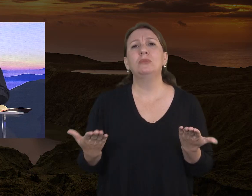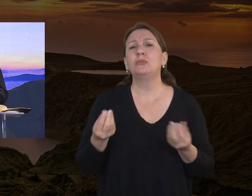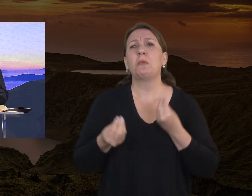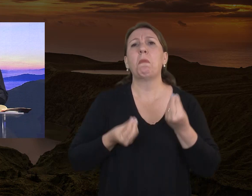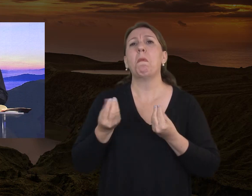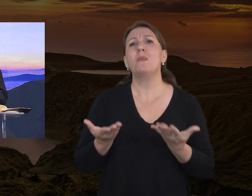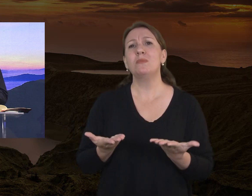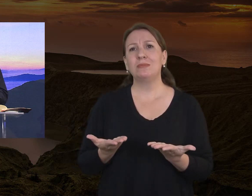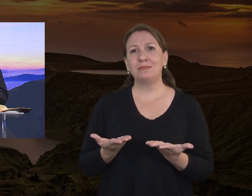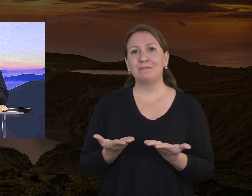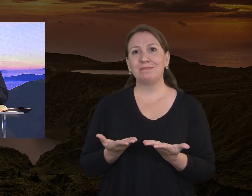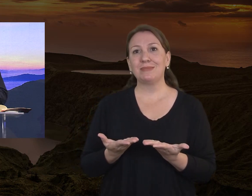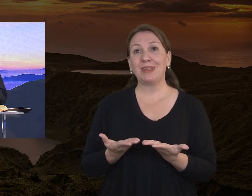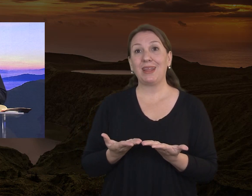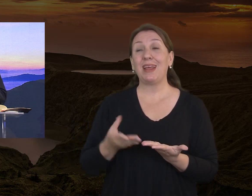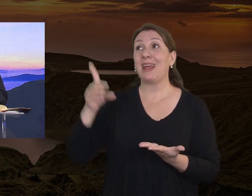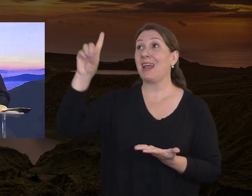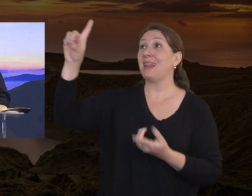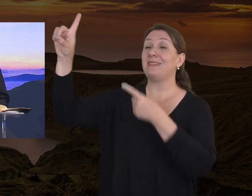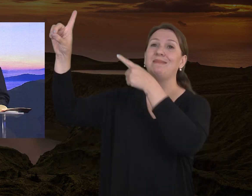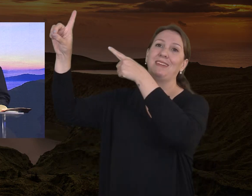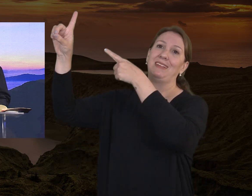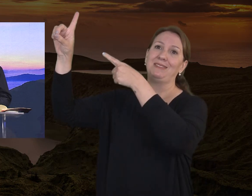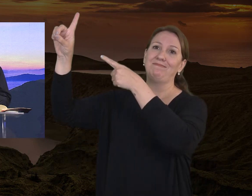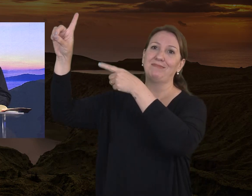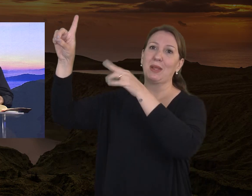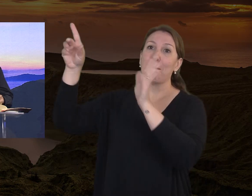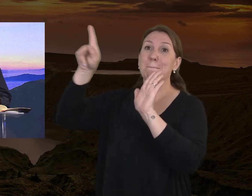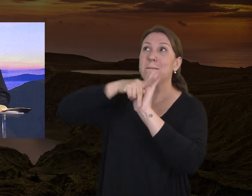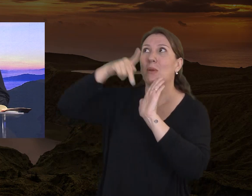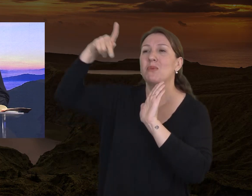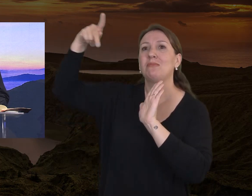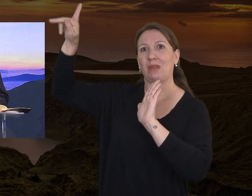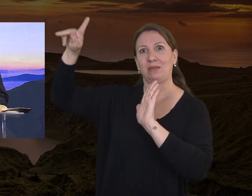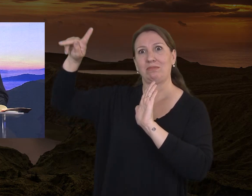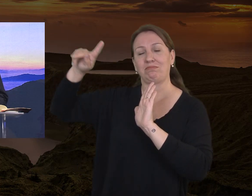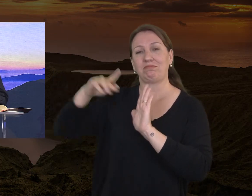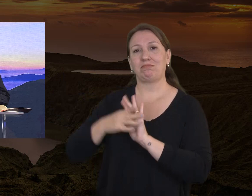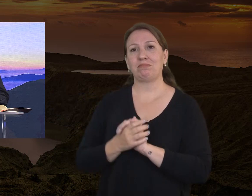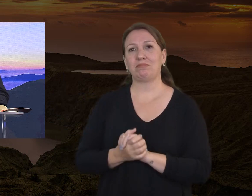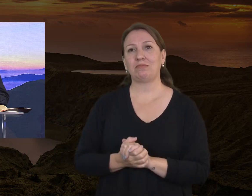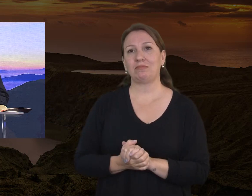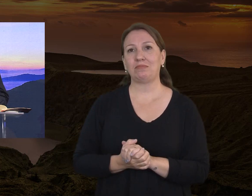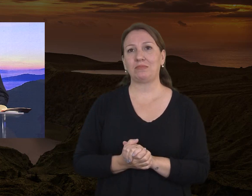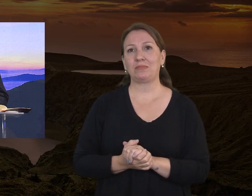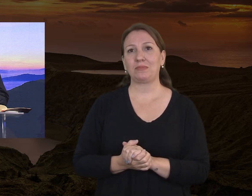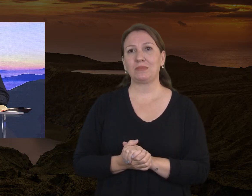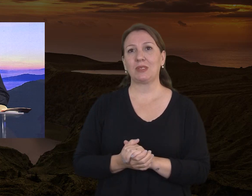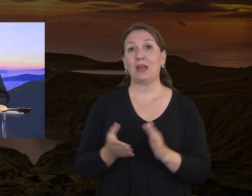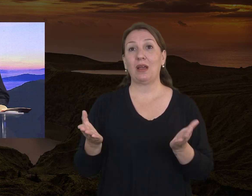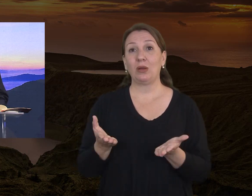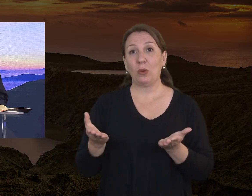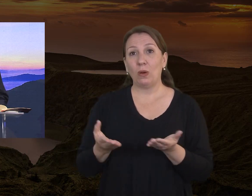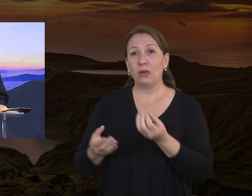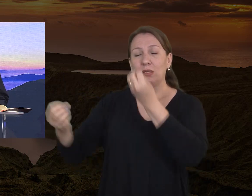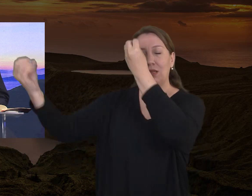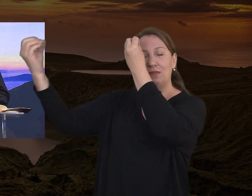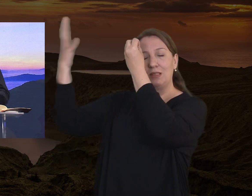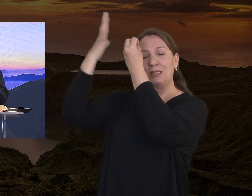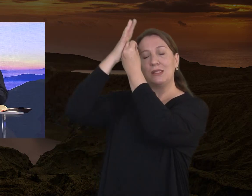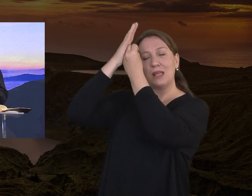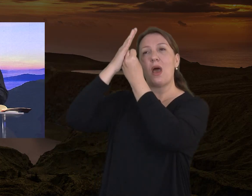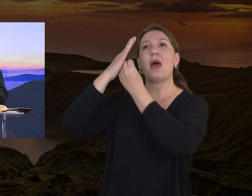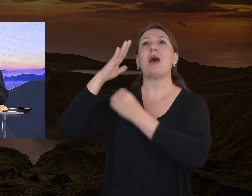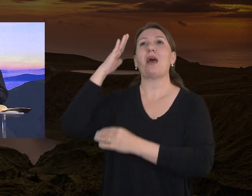origem de toda a criação é ele mesmo. E nós entendemos agora, segundo a revelação do Novo Testamento,